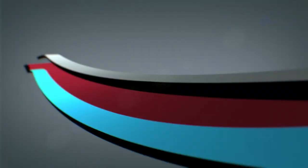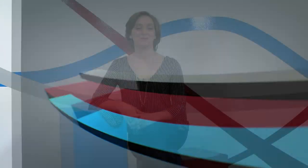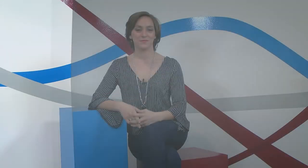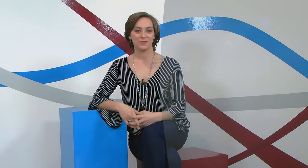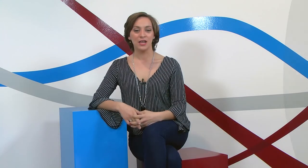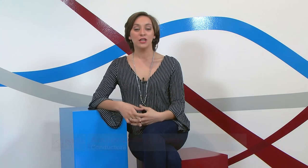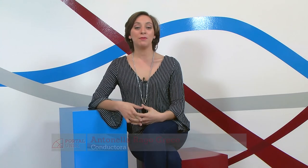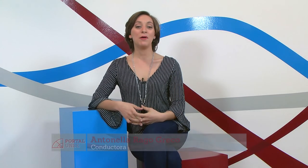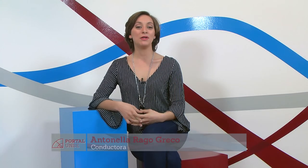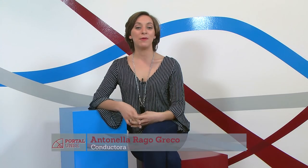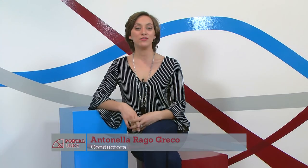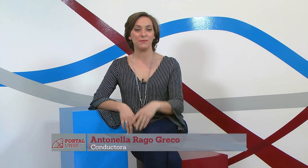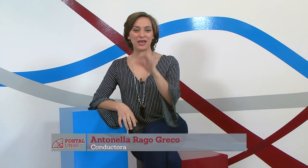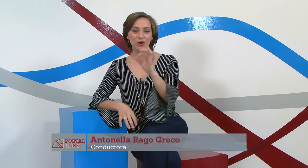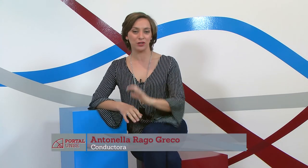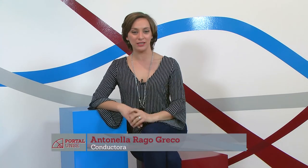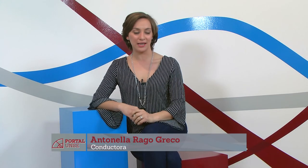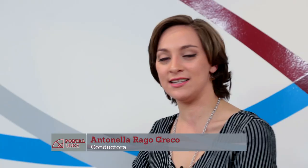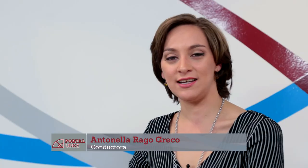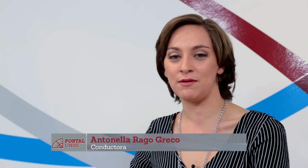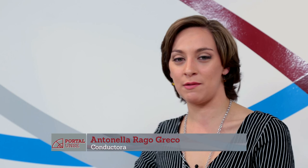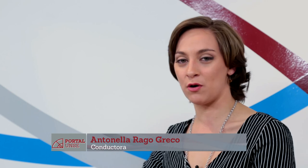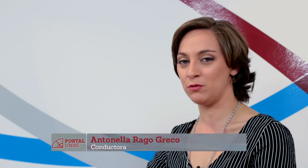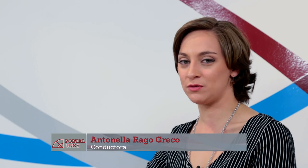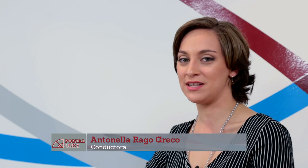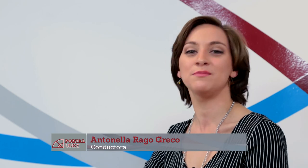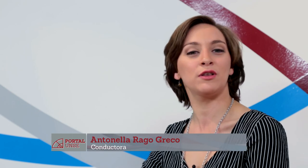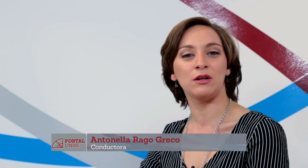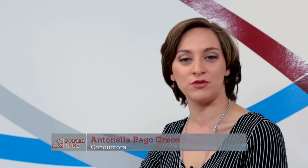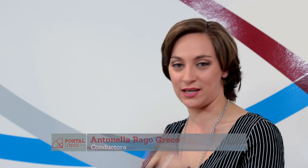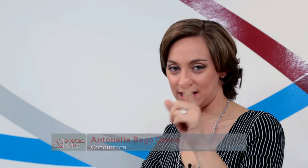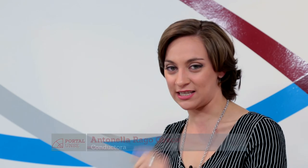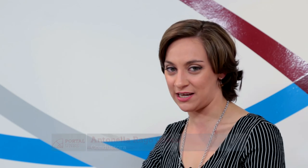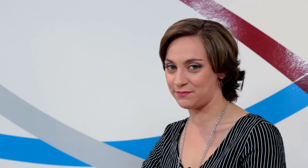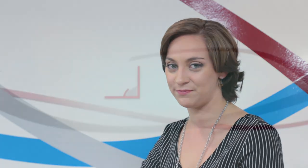Una pausa bien cortita y enseguida volvemos con mucho más Portal 11. Quédate ahí.